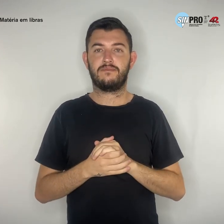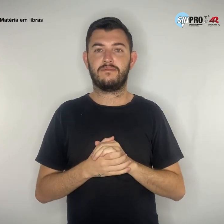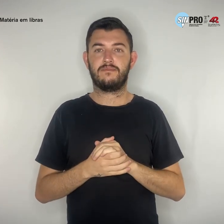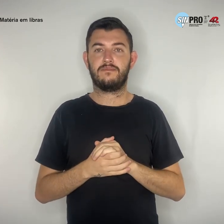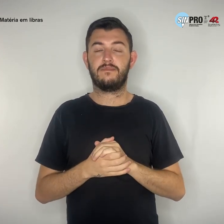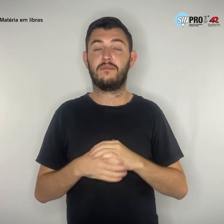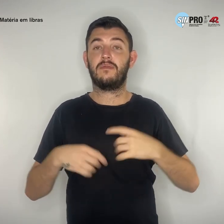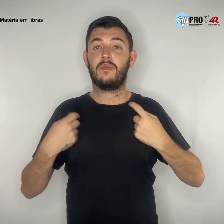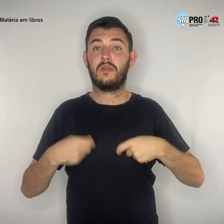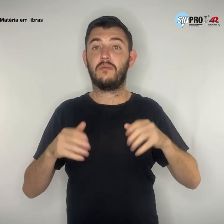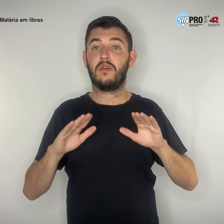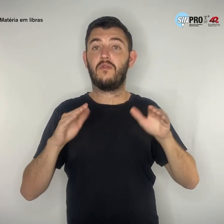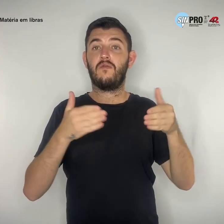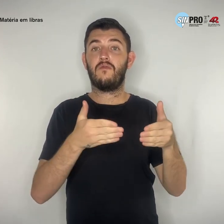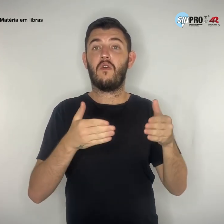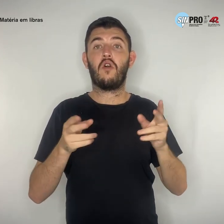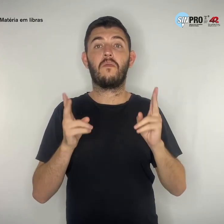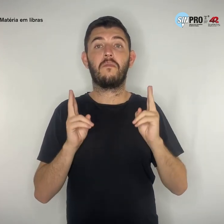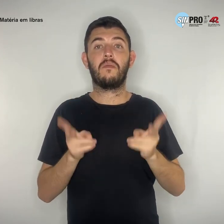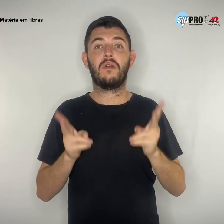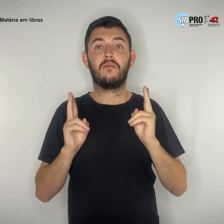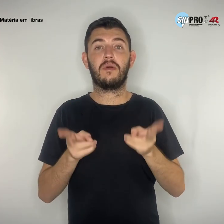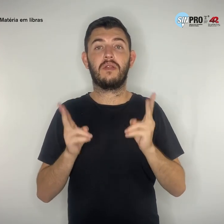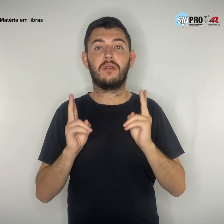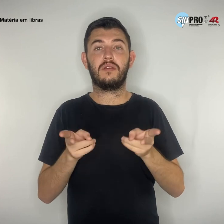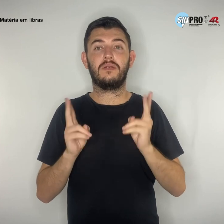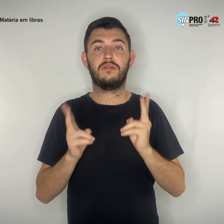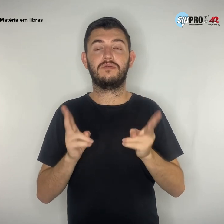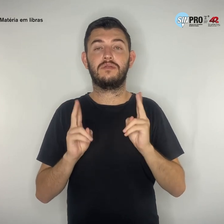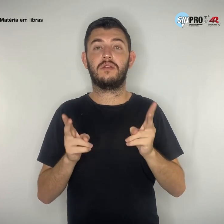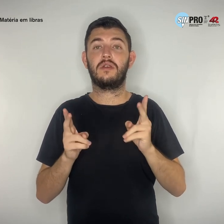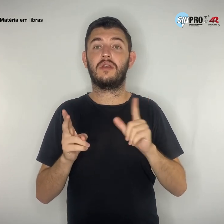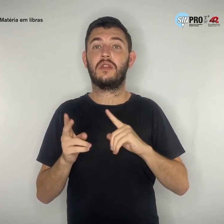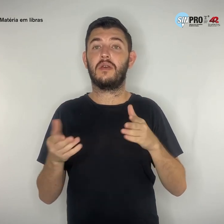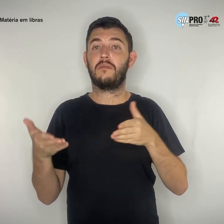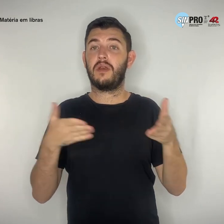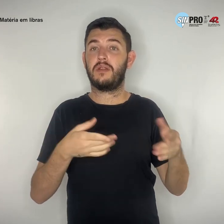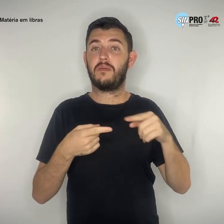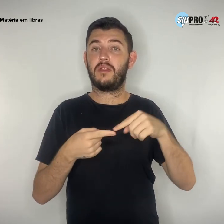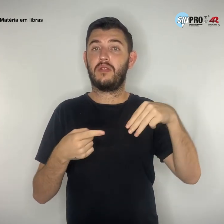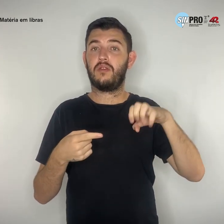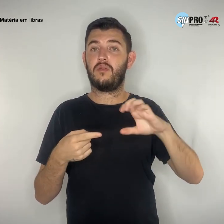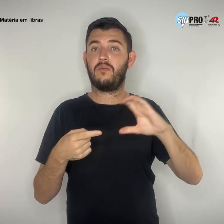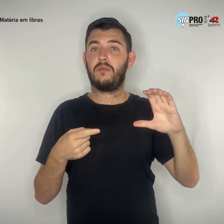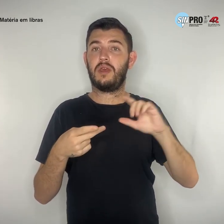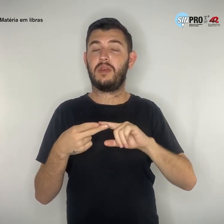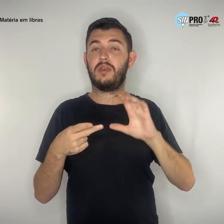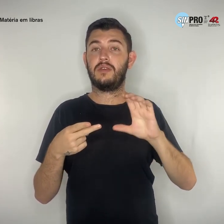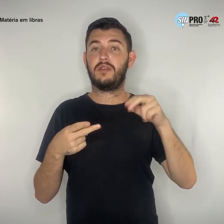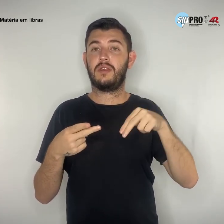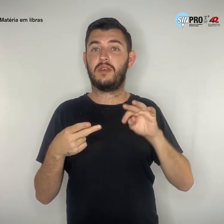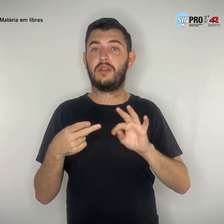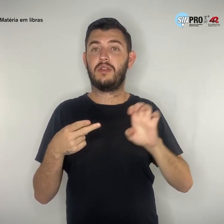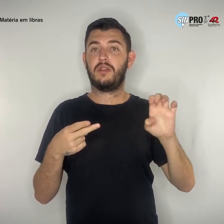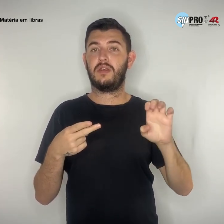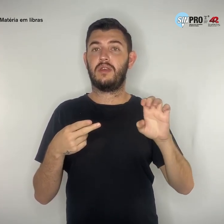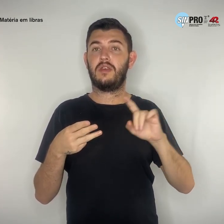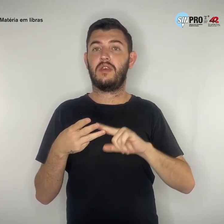fórum permanente que envolva o MEC, a CNTE, o CONSED e